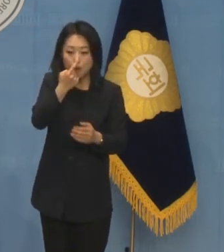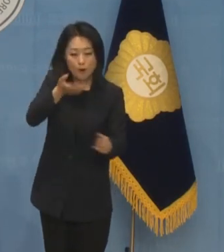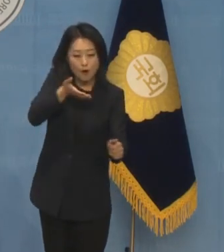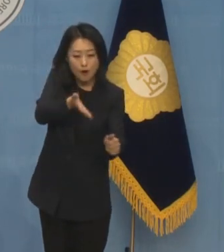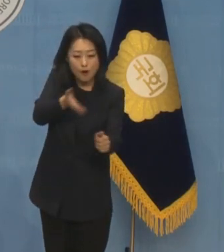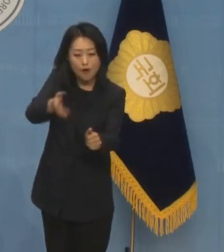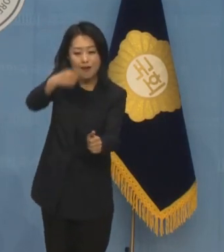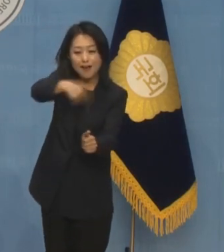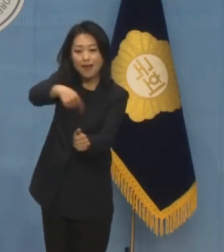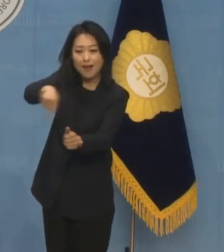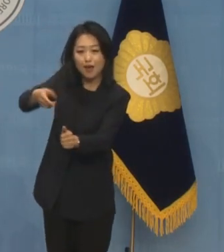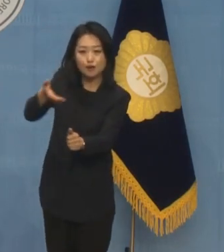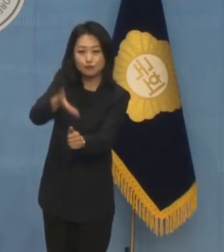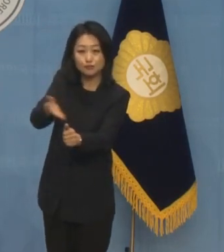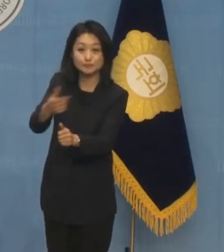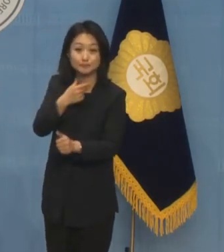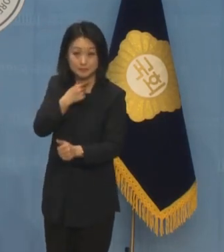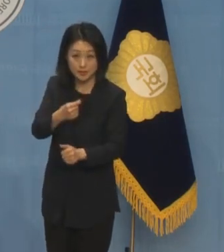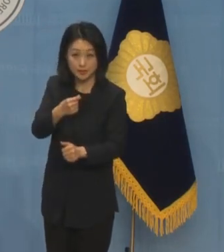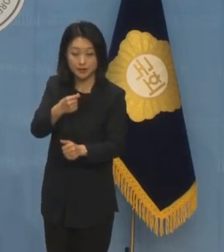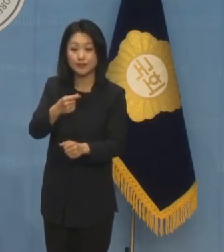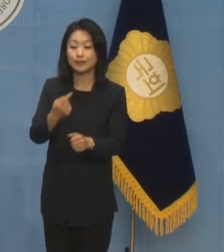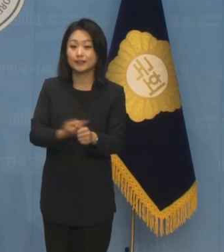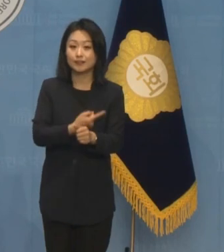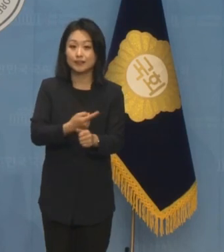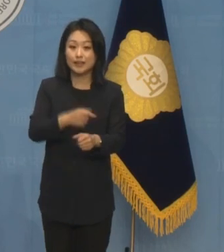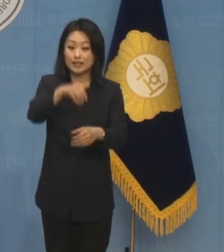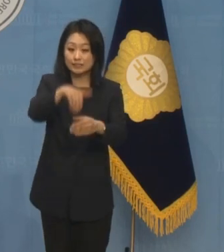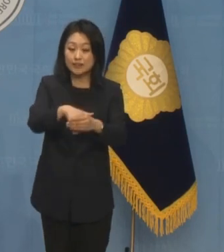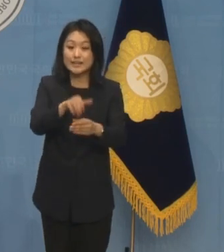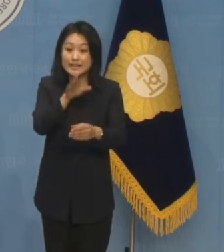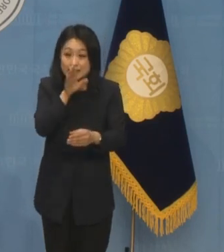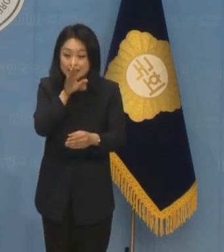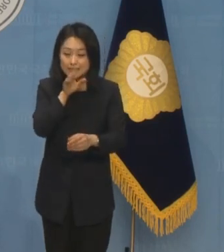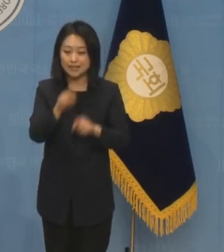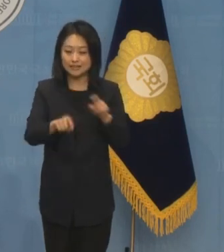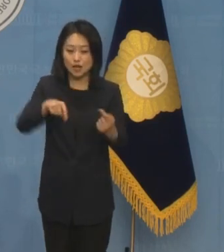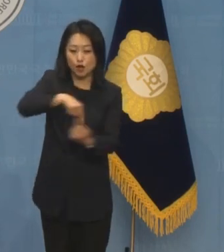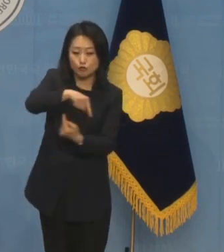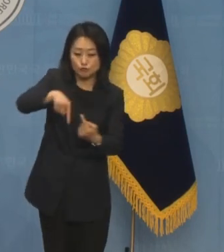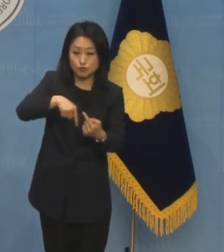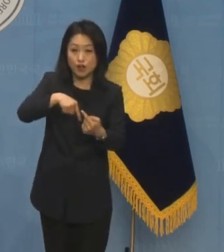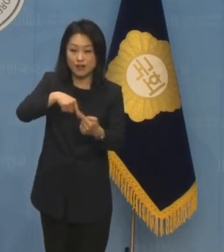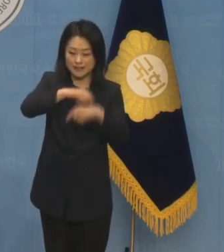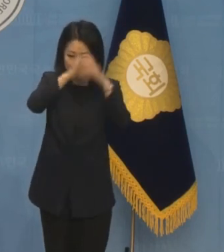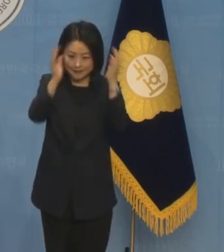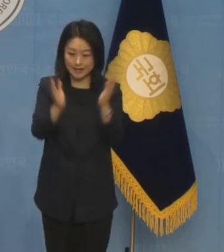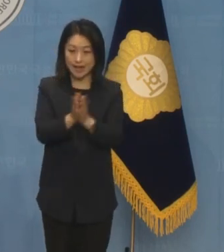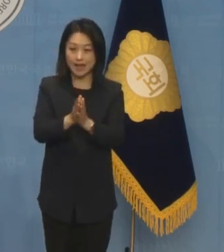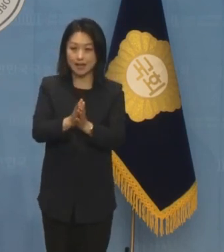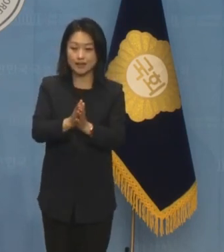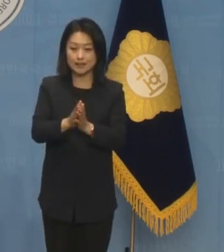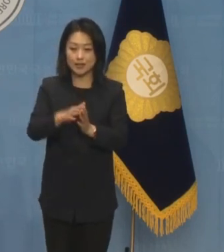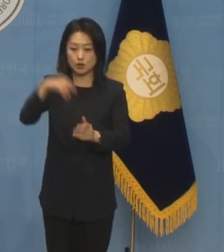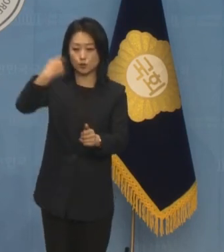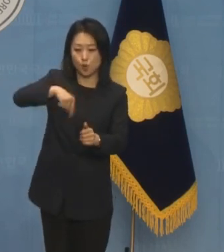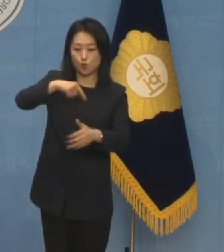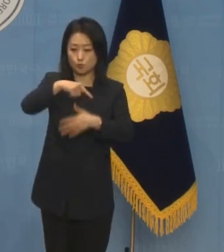해야 합니다. 실질적으로 필요한 선거 실무 노하우에 처음부터 끝까지를 전수하는